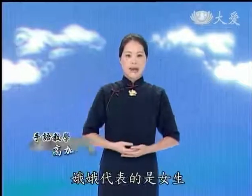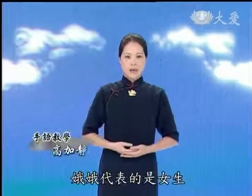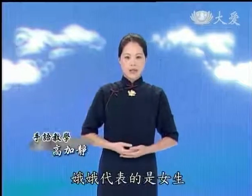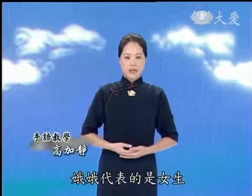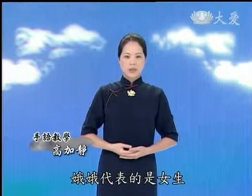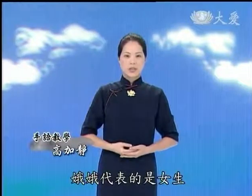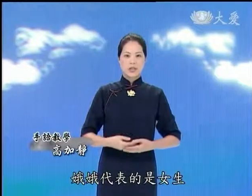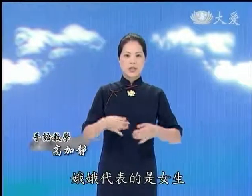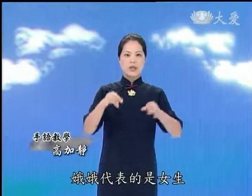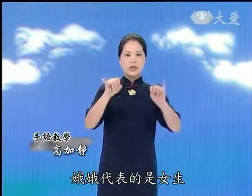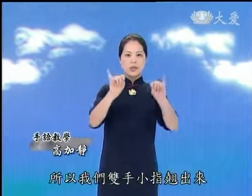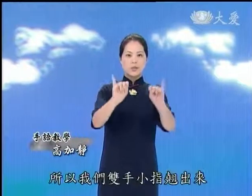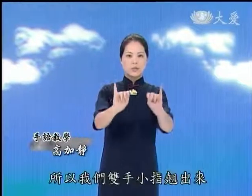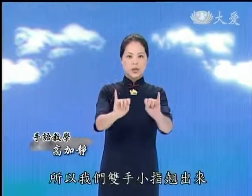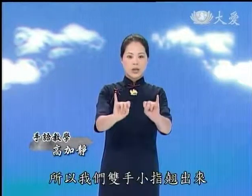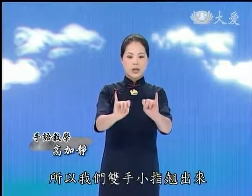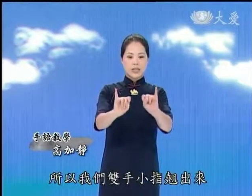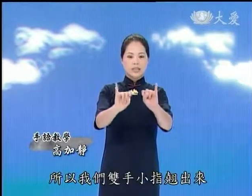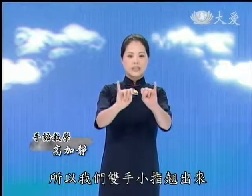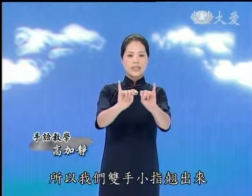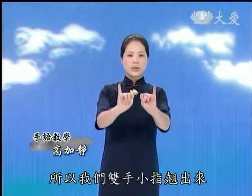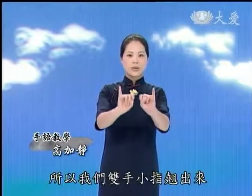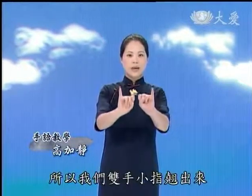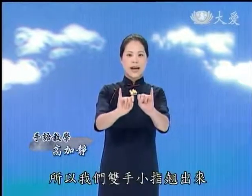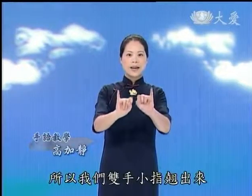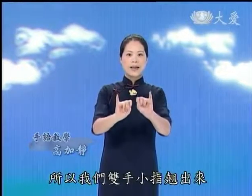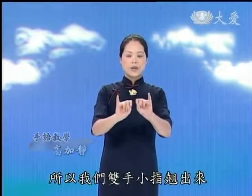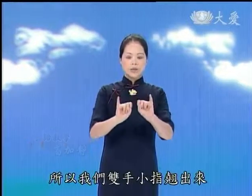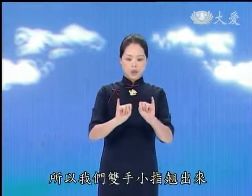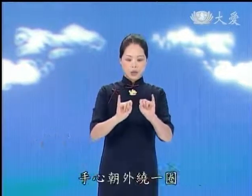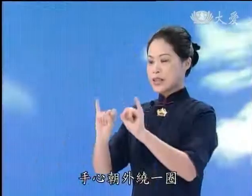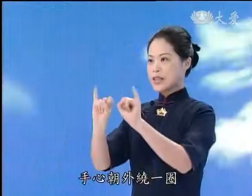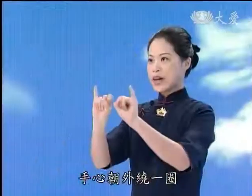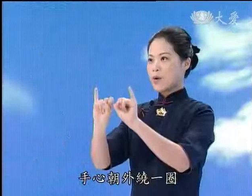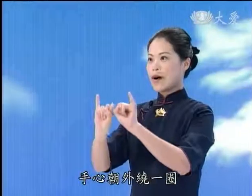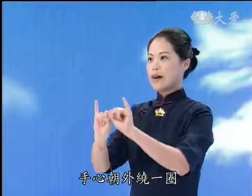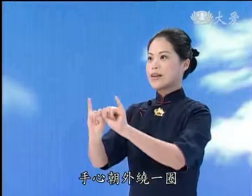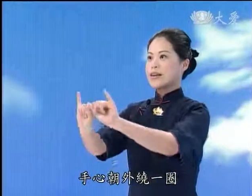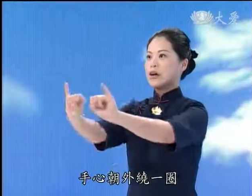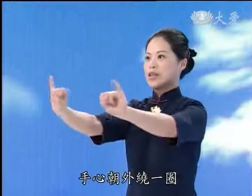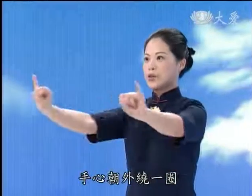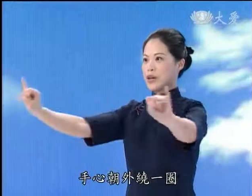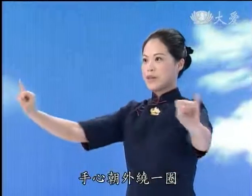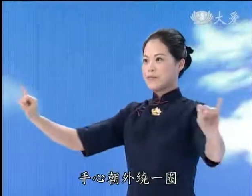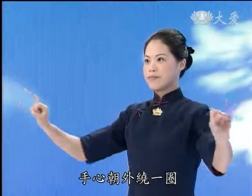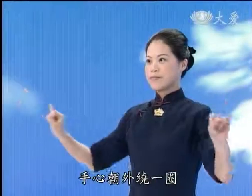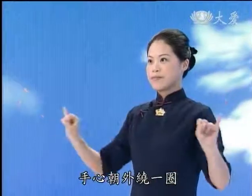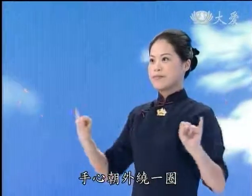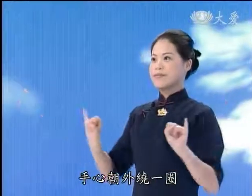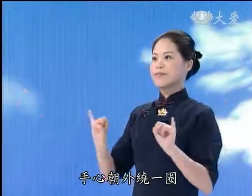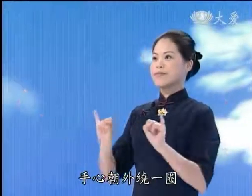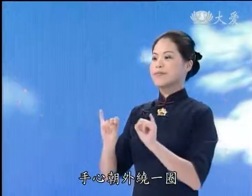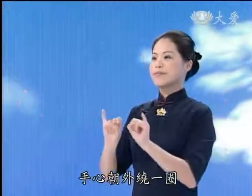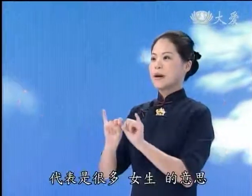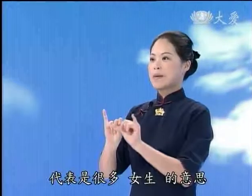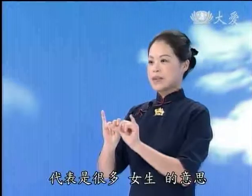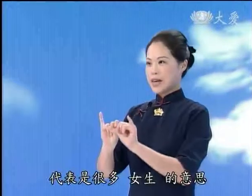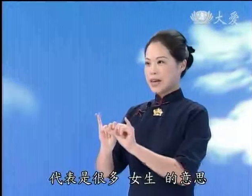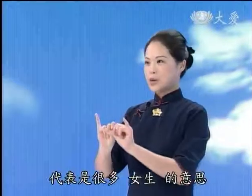代表的是女生，所以我们双手小指翘出来，手心朝外绕一圈，代表是很